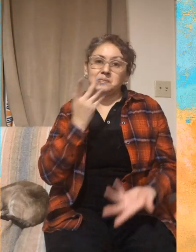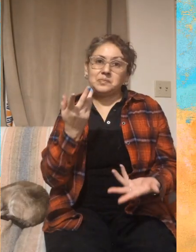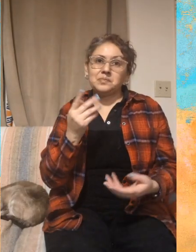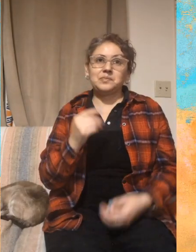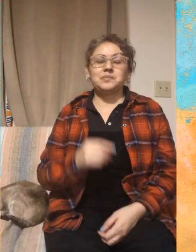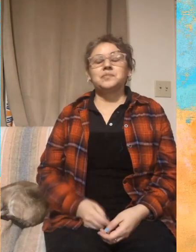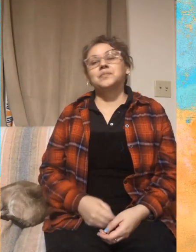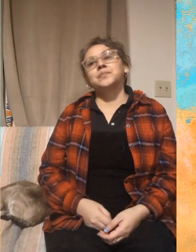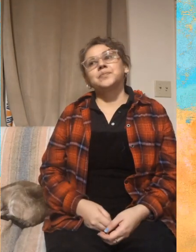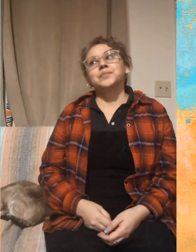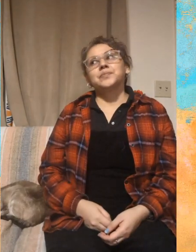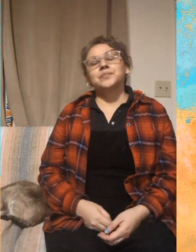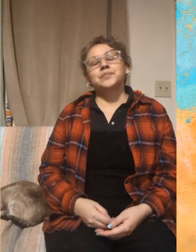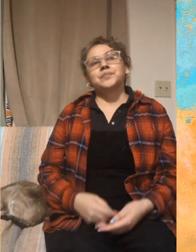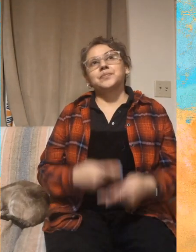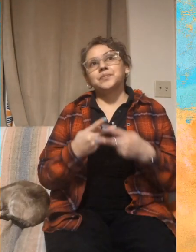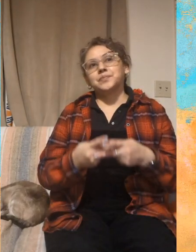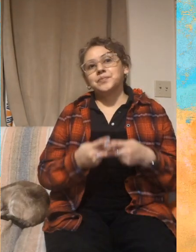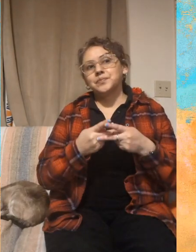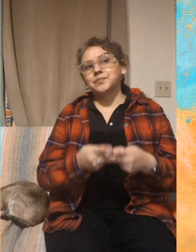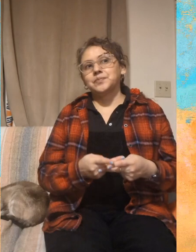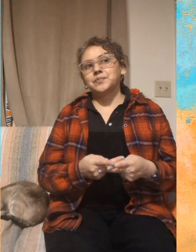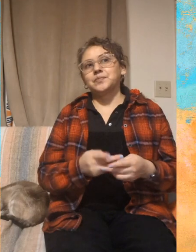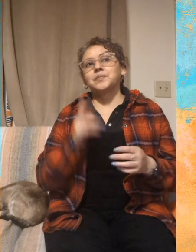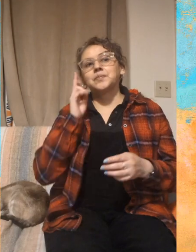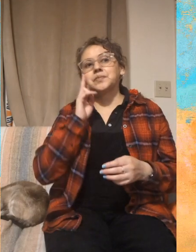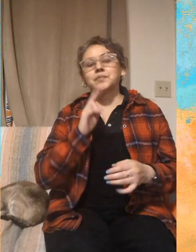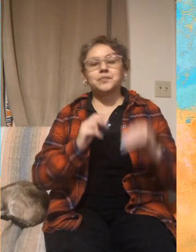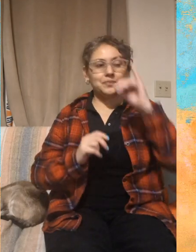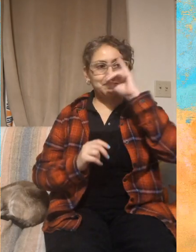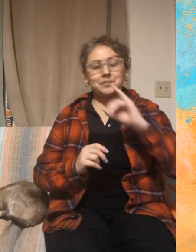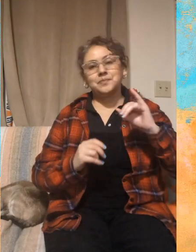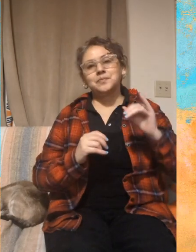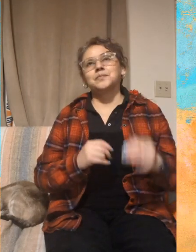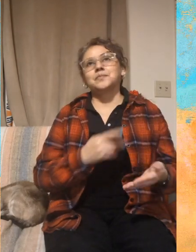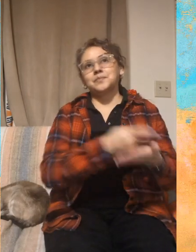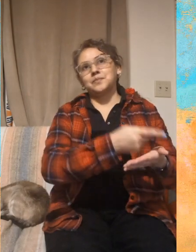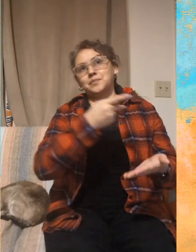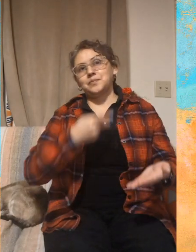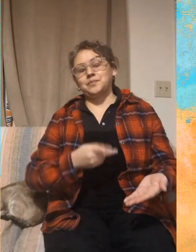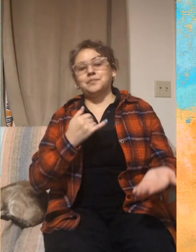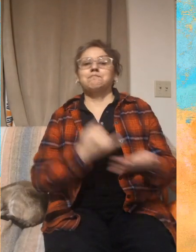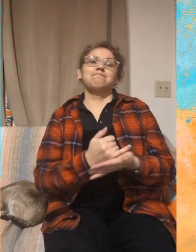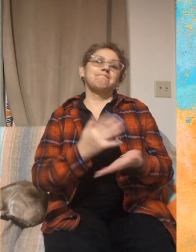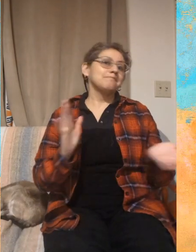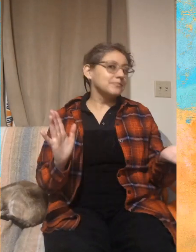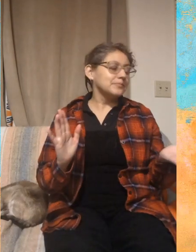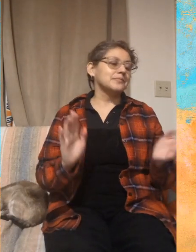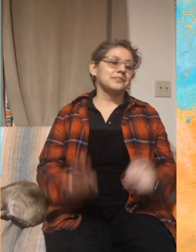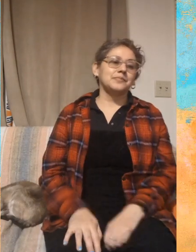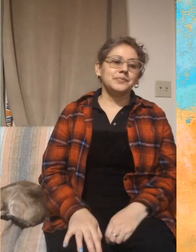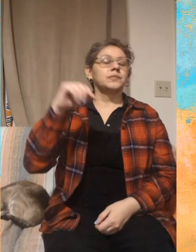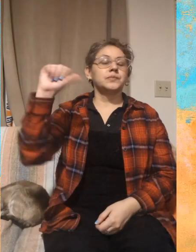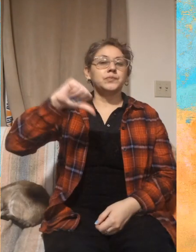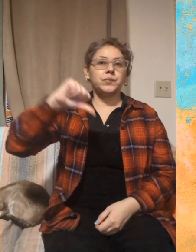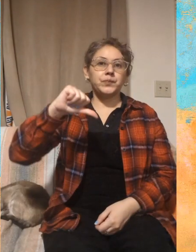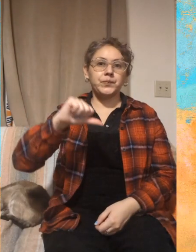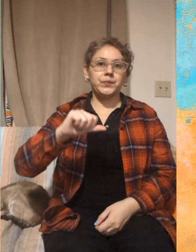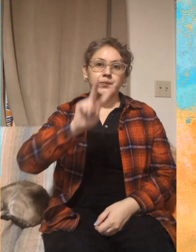estado escribiendo. Me han escrito por lo menos dos compañías esta semana ofreciéndome